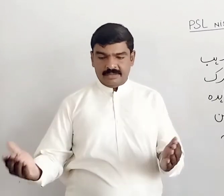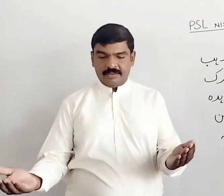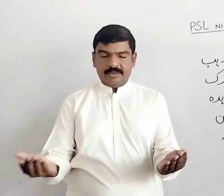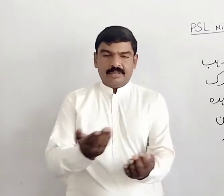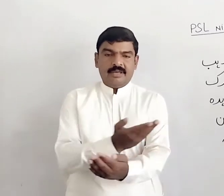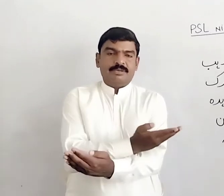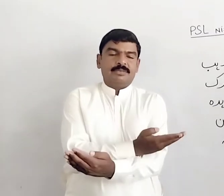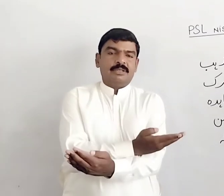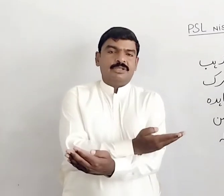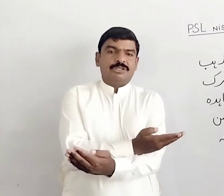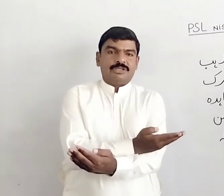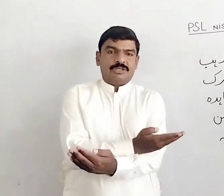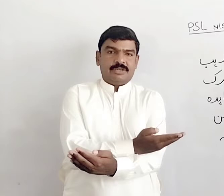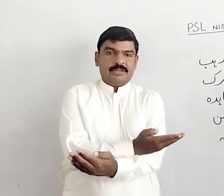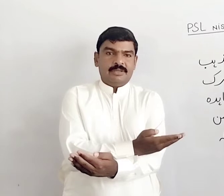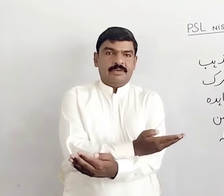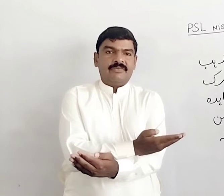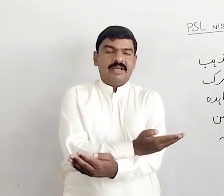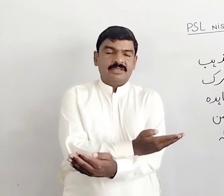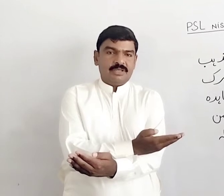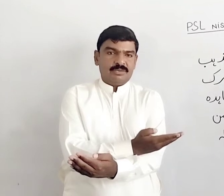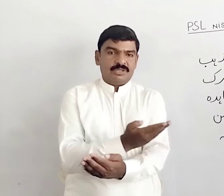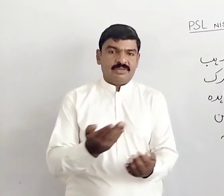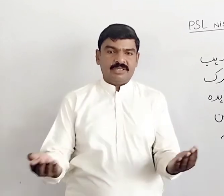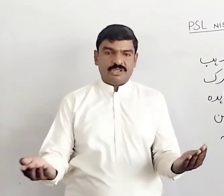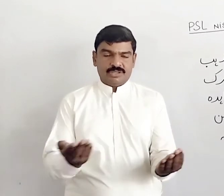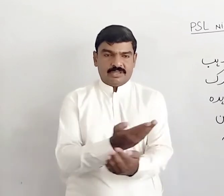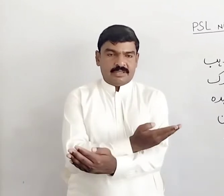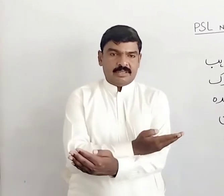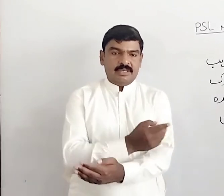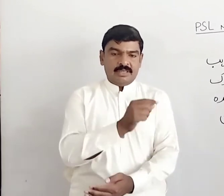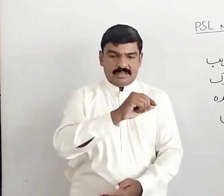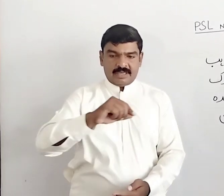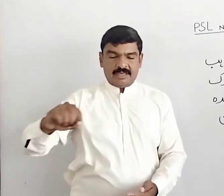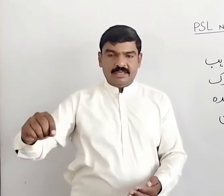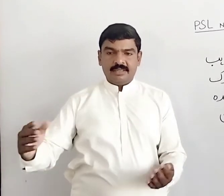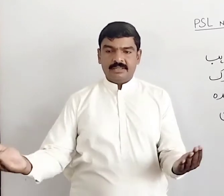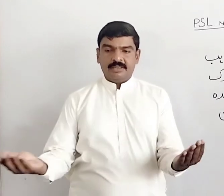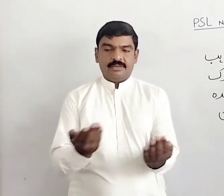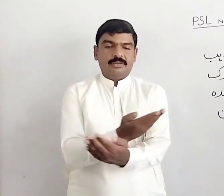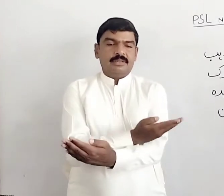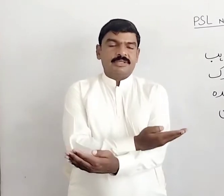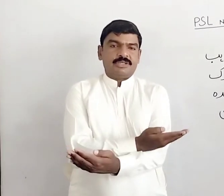تحریر اور واپس چینج کرنا. فائلز کا منصوبہ چینج کرنا. تحریر اور